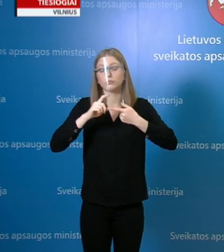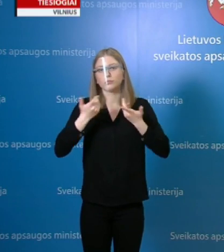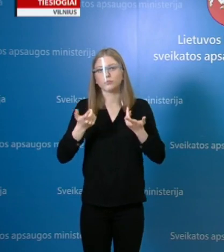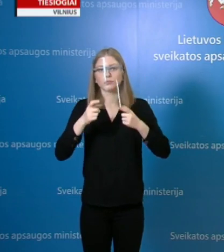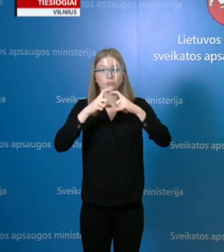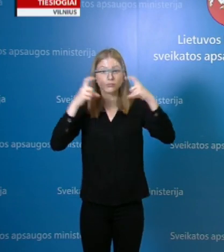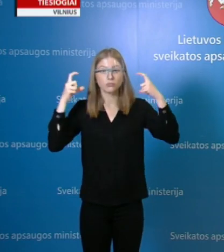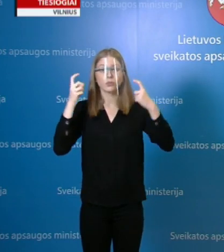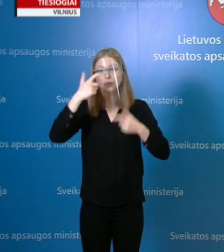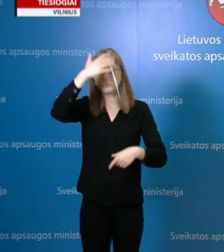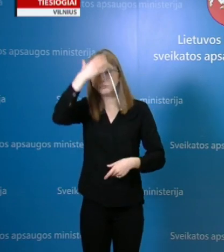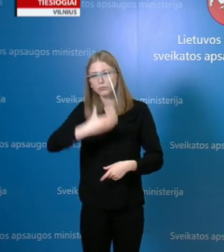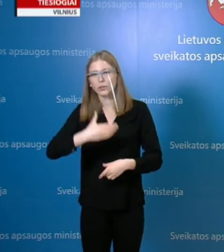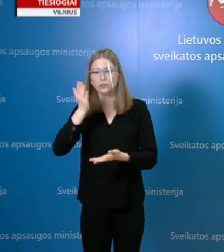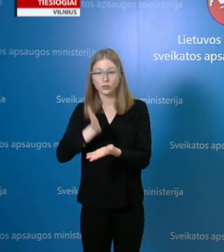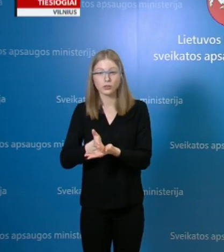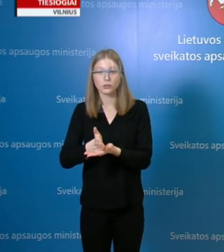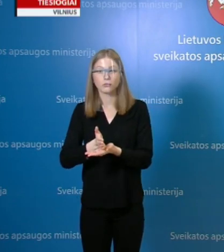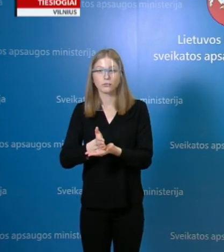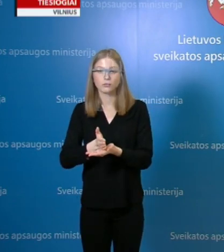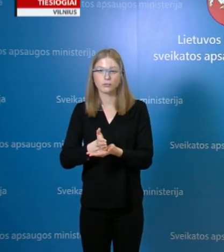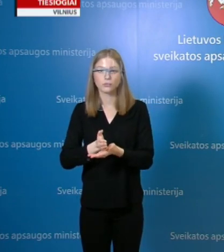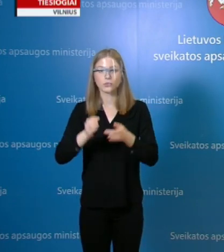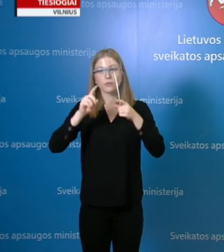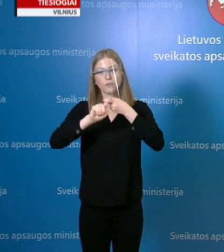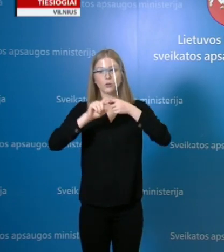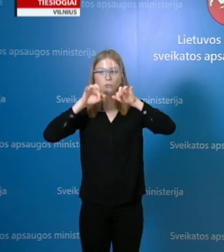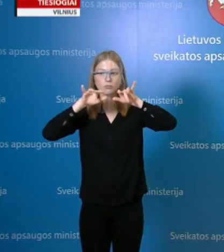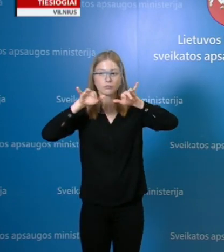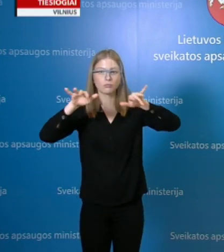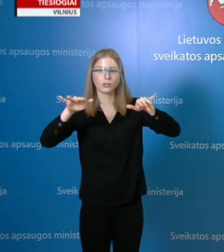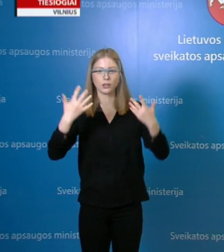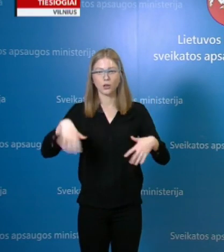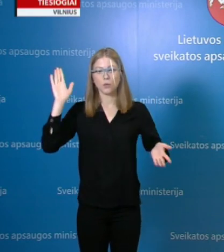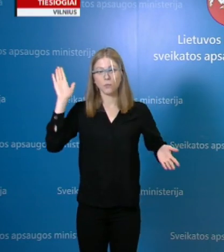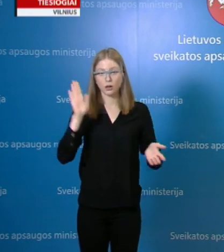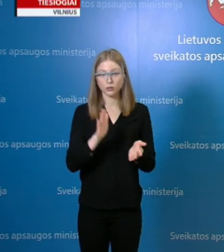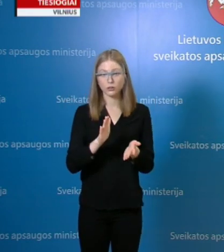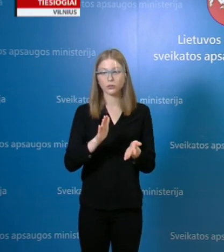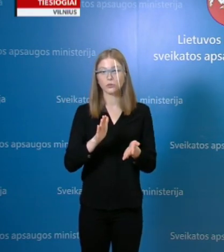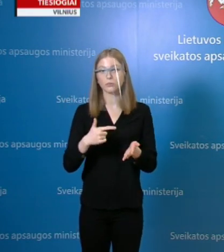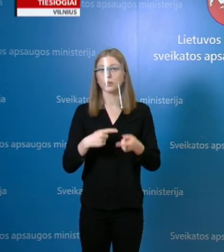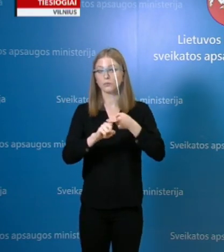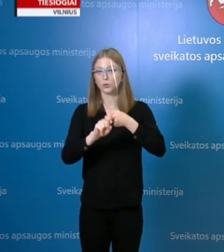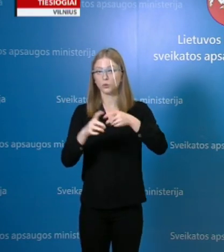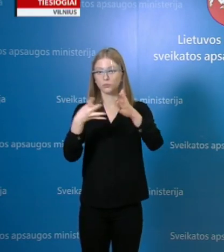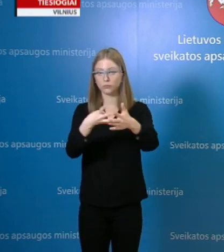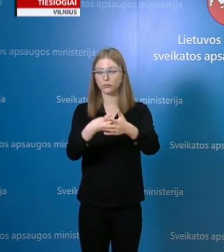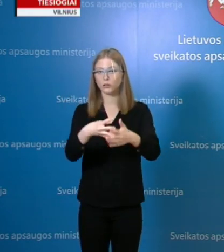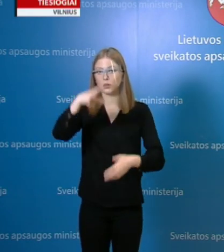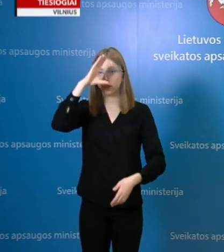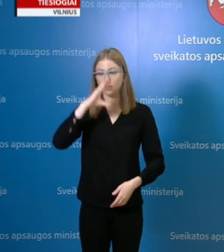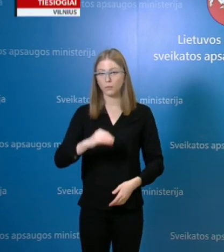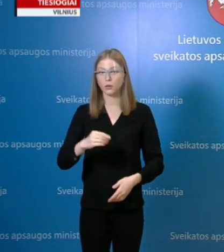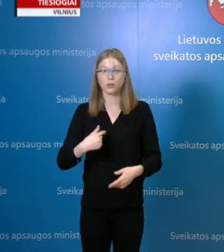plitimą ir leidžia bent šiek tiek sušvelninti ir kontroliuoti patį viruso plitimą visuomenėje.